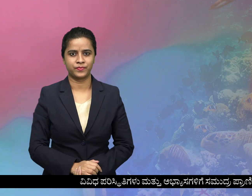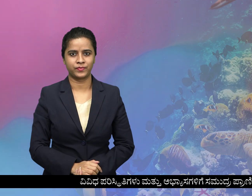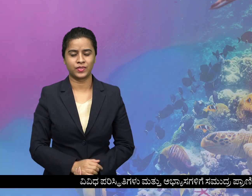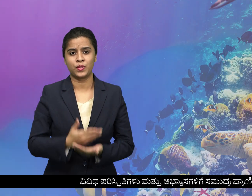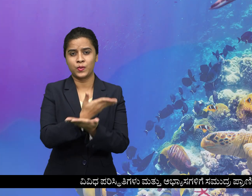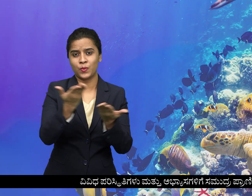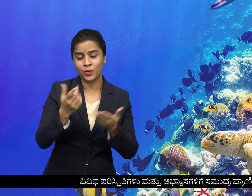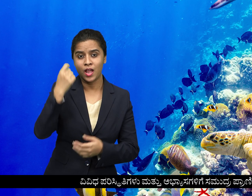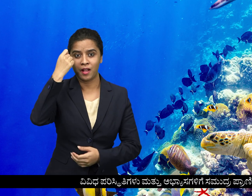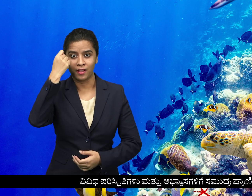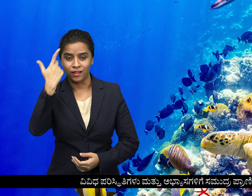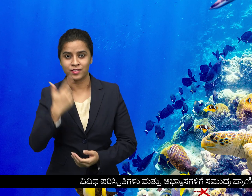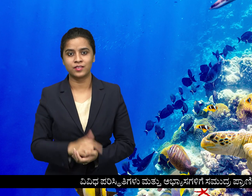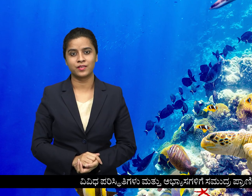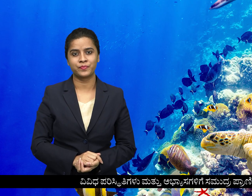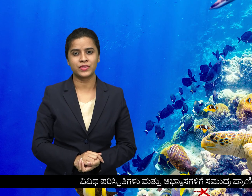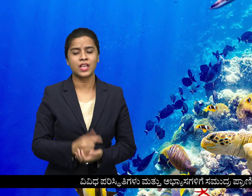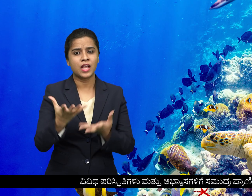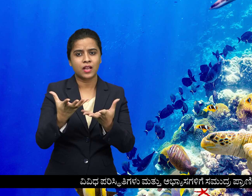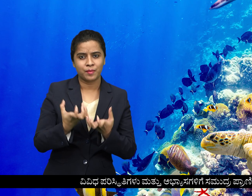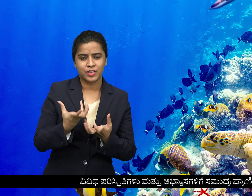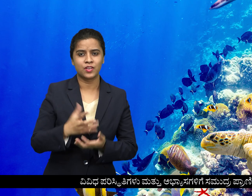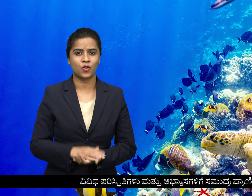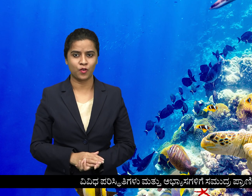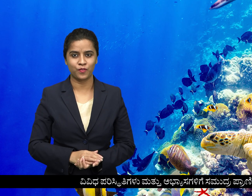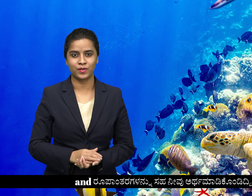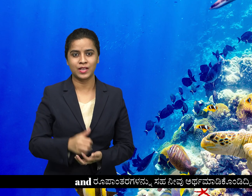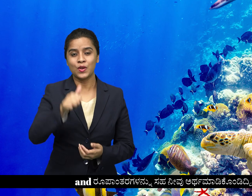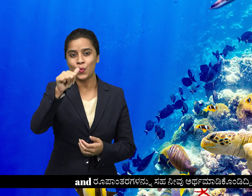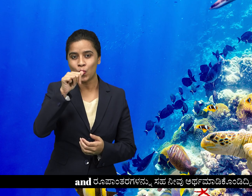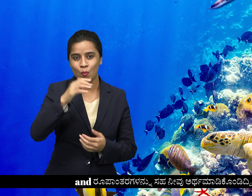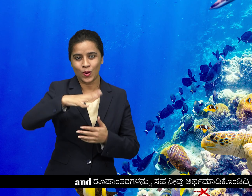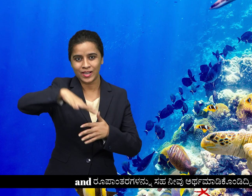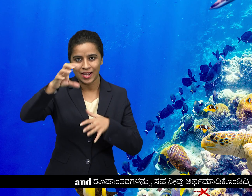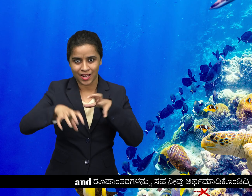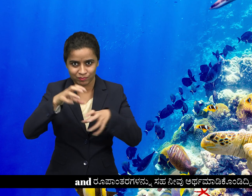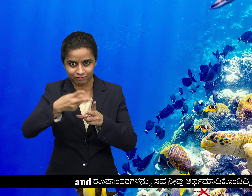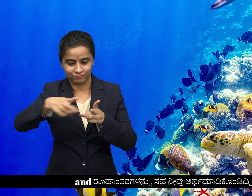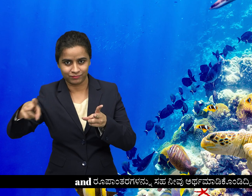ವಿವಿಧ ಪರಿಸ್ಥಿತಿಗಳು ಮತ್ತು ಅಭ್ಯಾಸಗಳಿಗೆ ಸಮುದ್ರ ಪ್ರಾಣಿಗಳ ರೂಪಾಂತರಗಳನ್ನ ಸಹ ನೀವು ಅರ್ಥ ಮಾಡಿಕೊಂಡಿದ್ದೀರಿ.